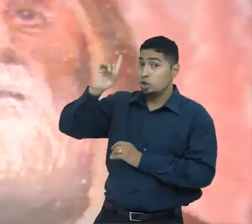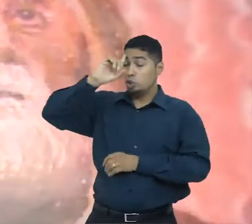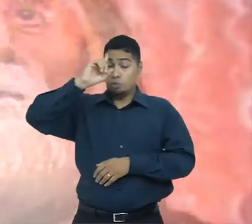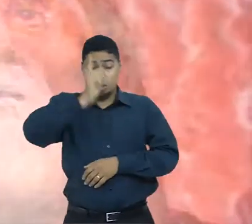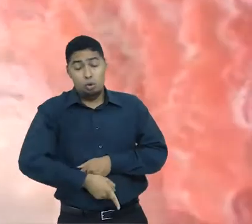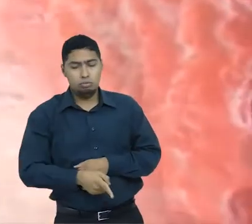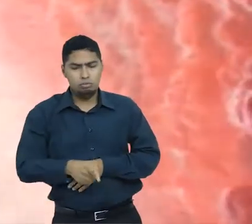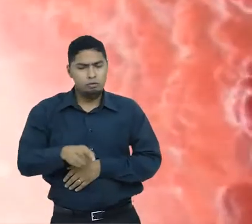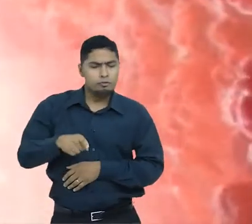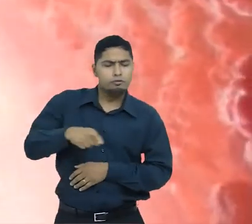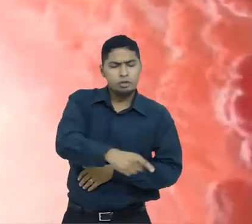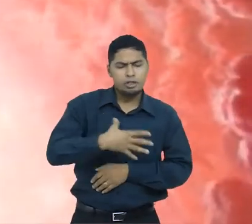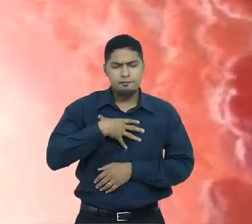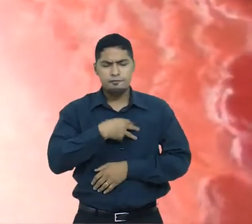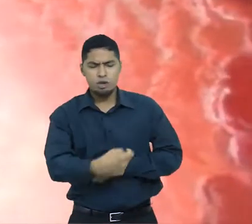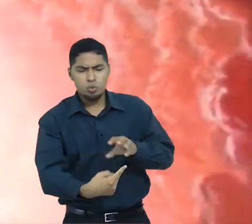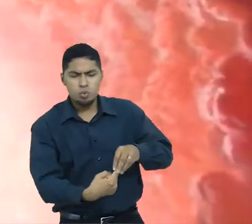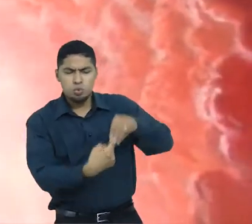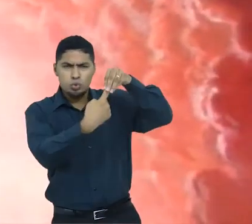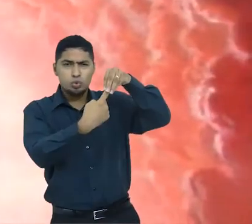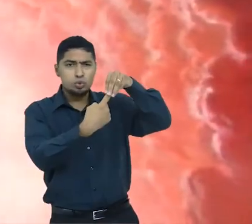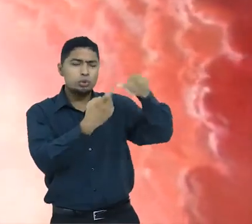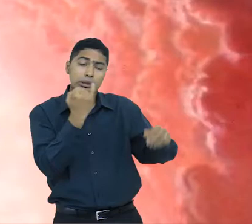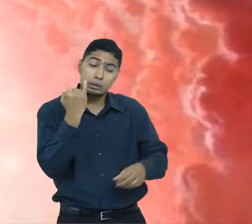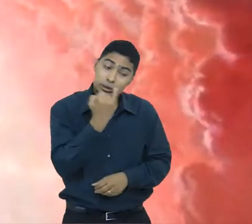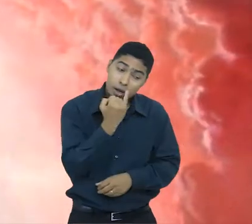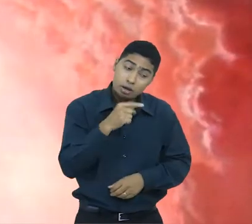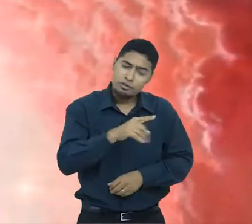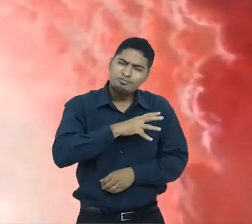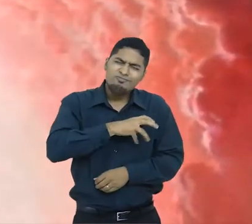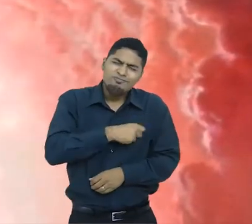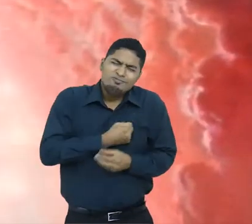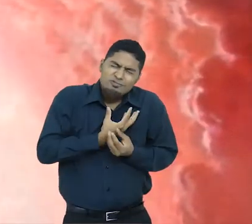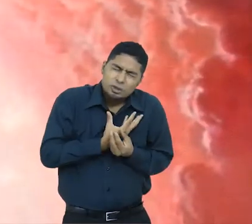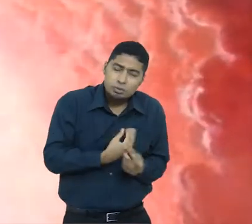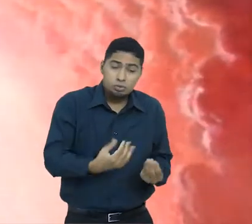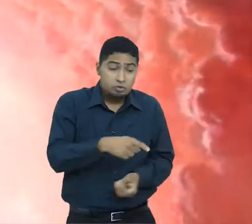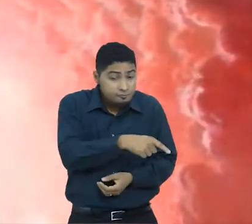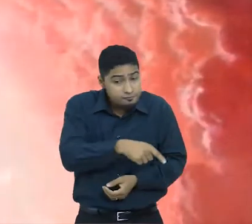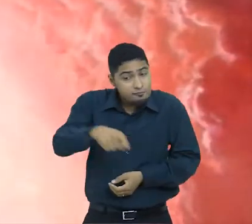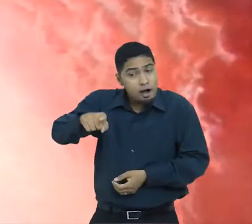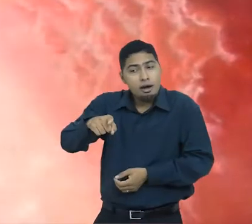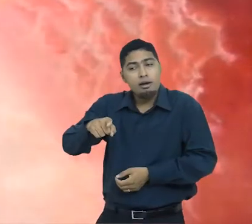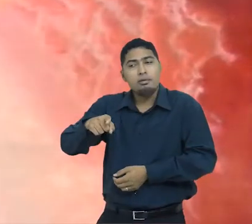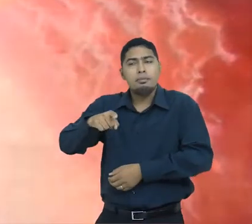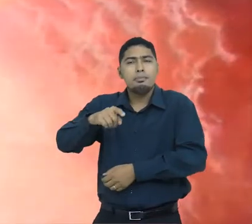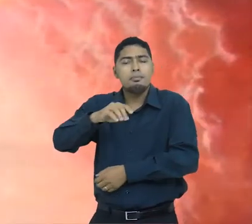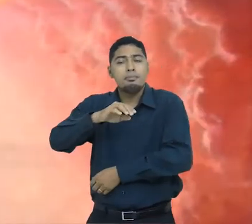seu filho, seu único filho Isaque, a quem você tanto ama, e vá para a terra de Moriá.